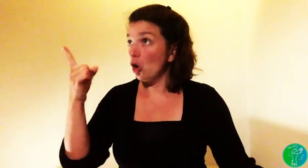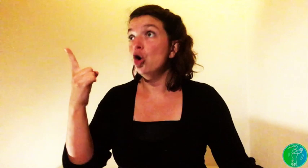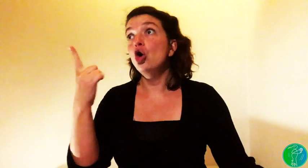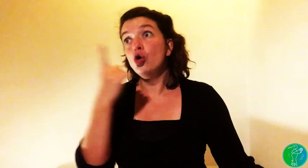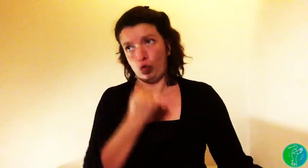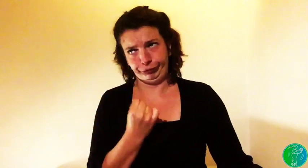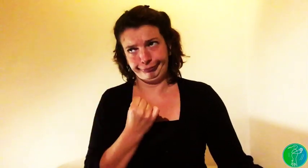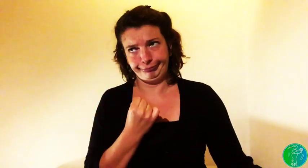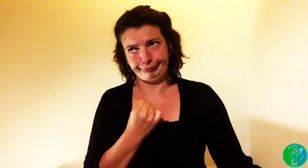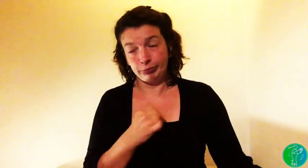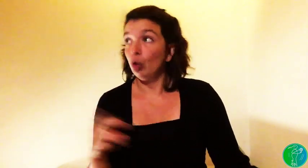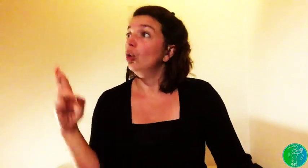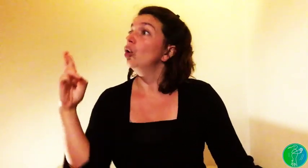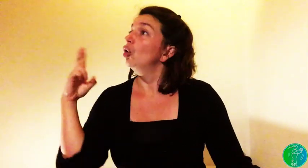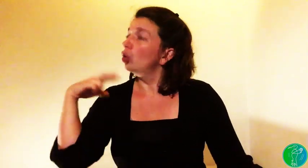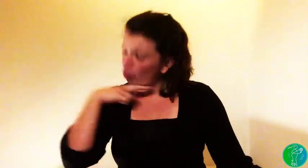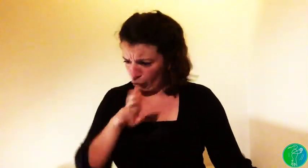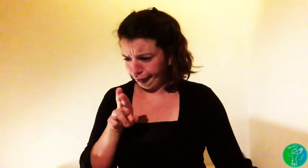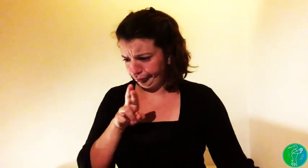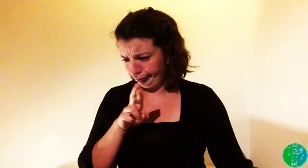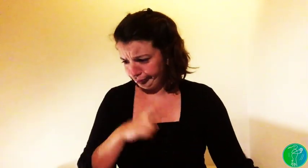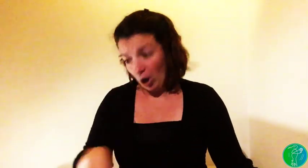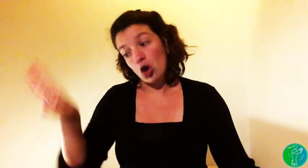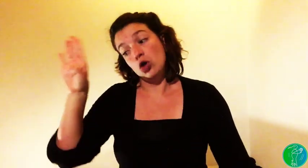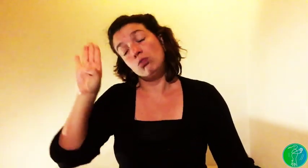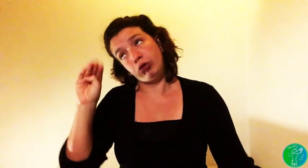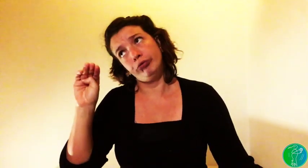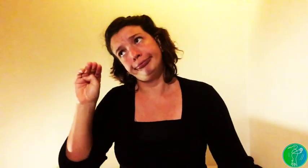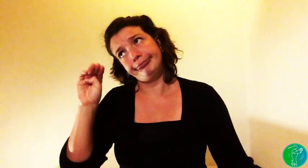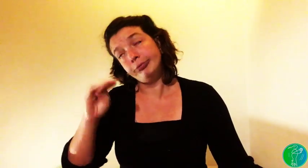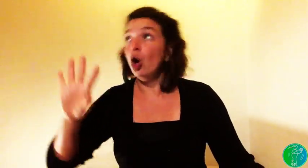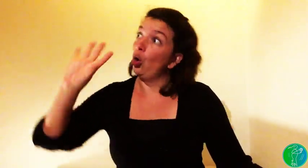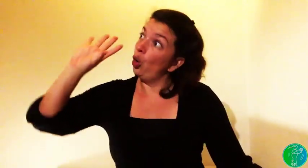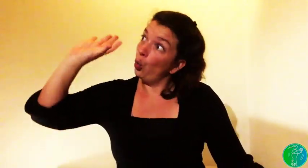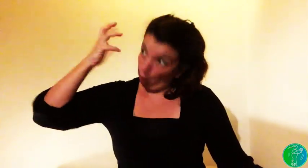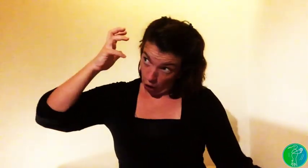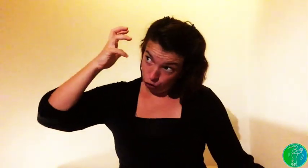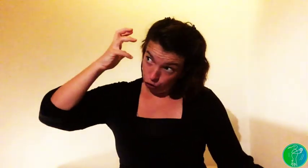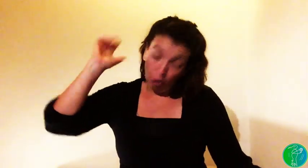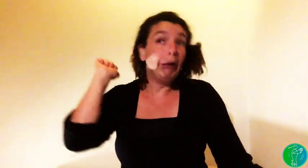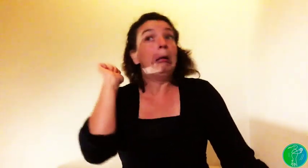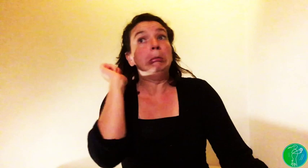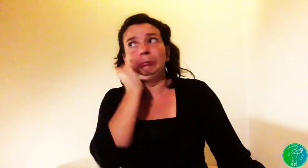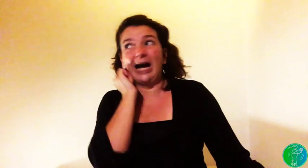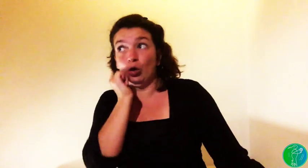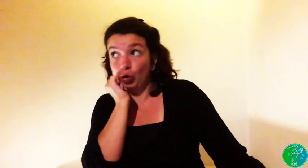ni rouge, ni rose, ni bleu, ni orange, ni marron,